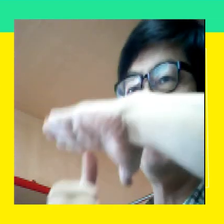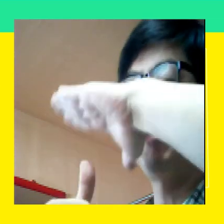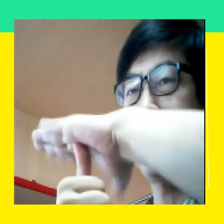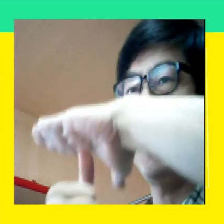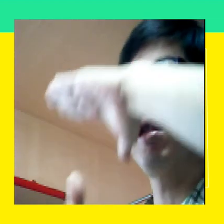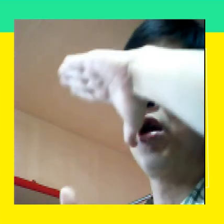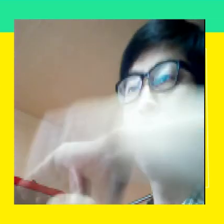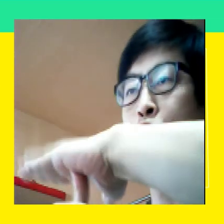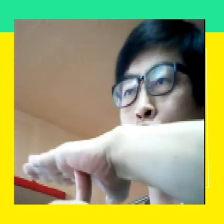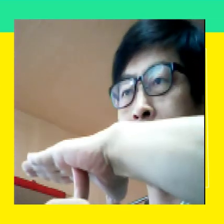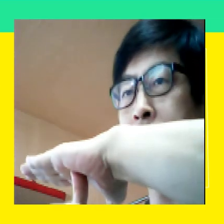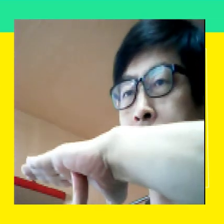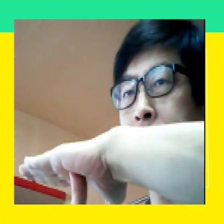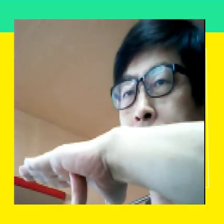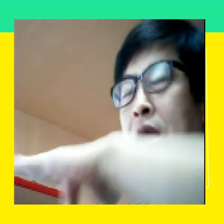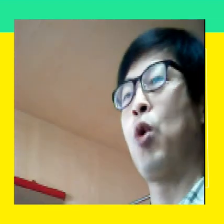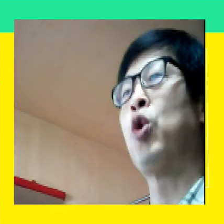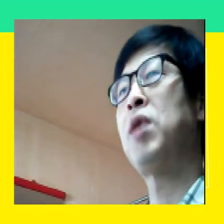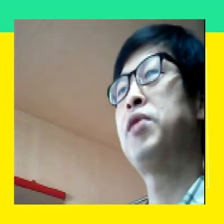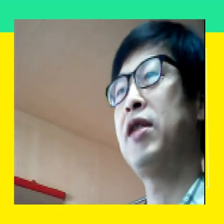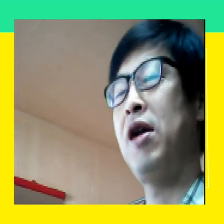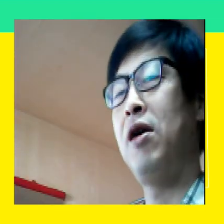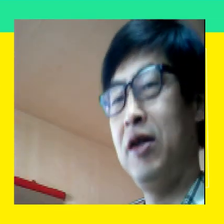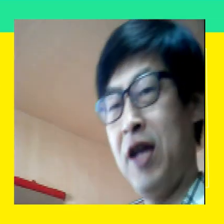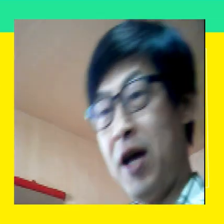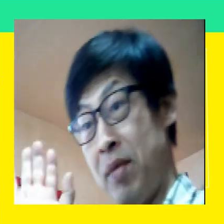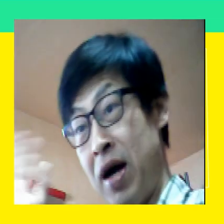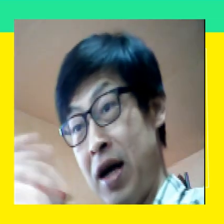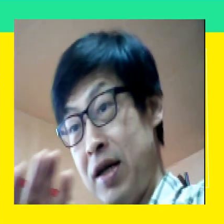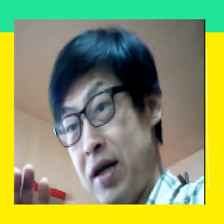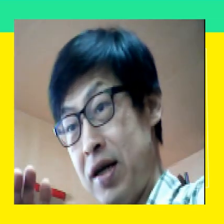낮은 남자니까 소년 그렇게 하면 되겠네요 네 바이바이 이렇게 임아